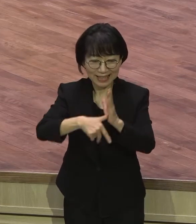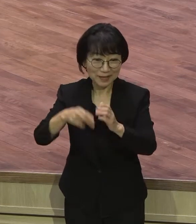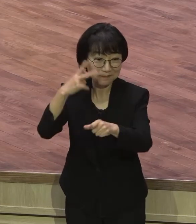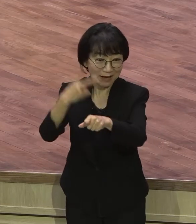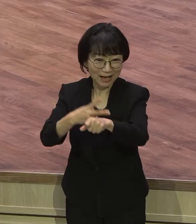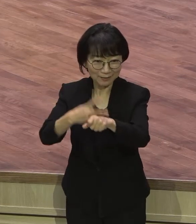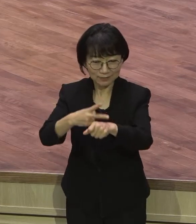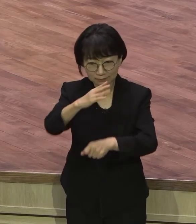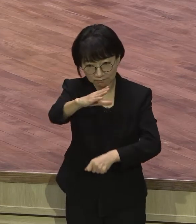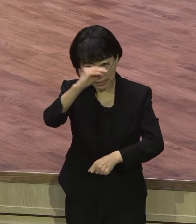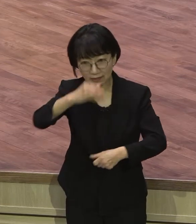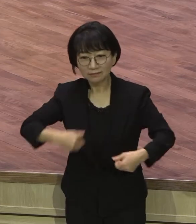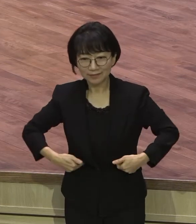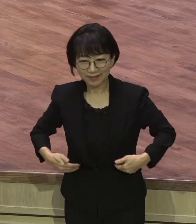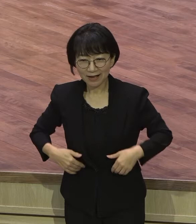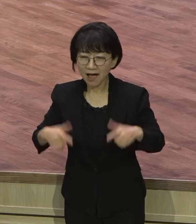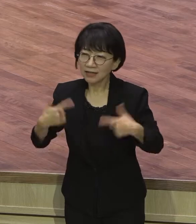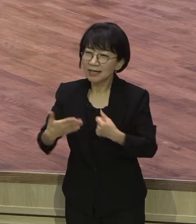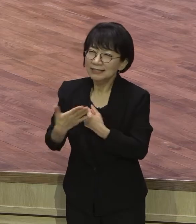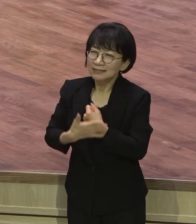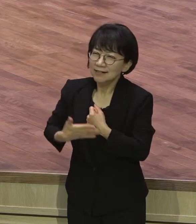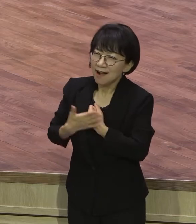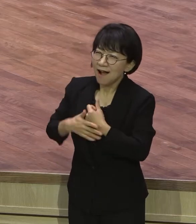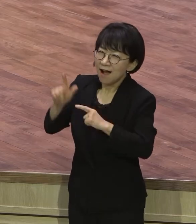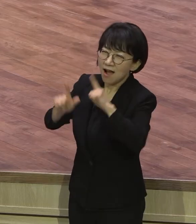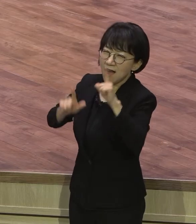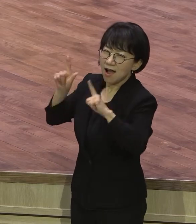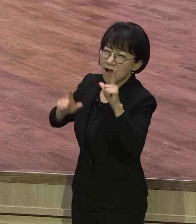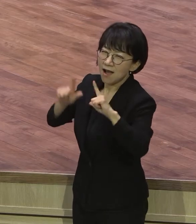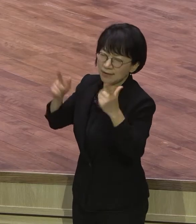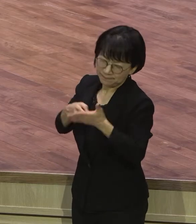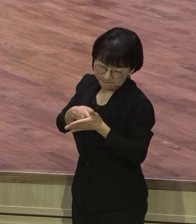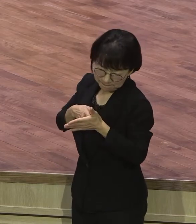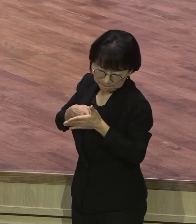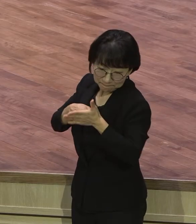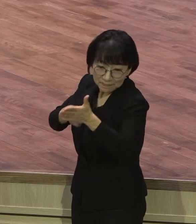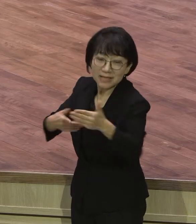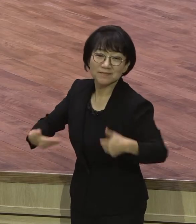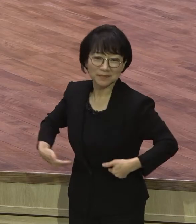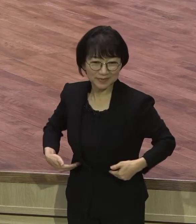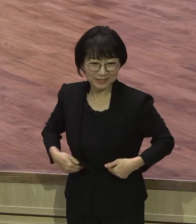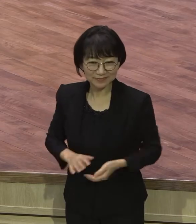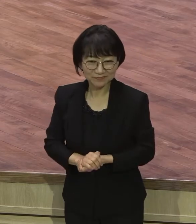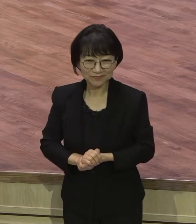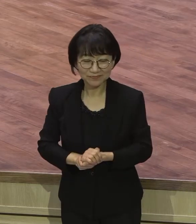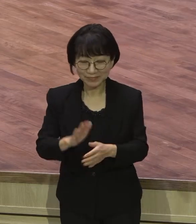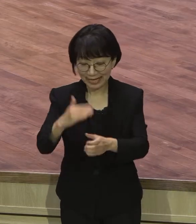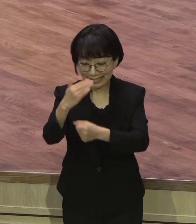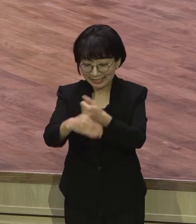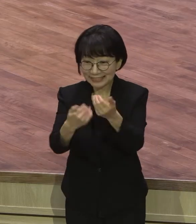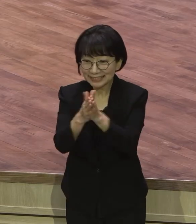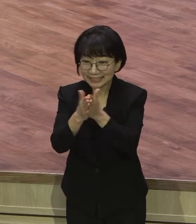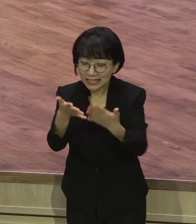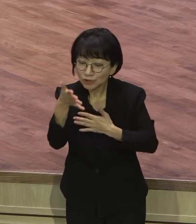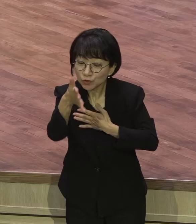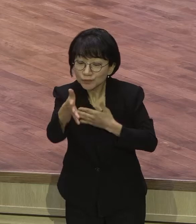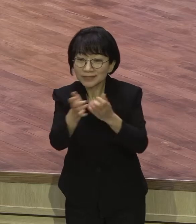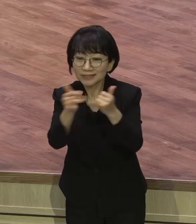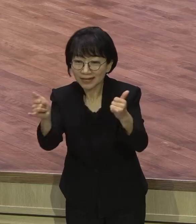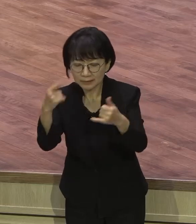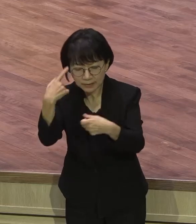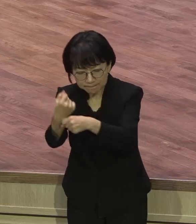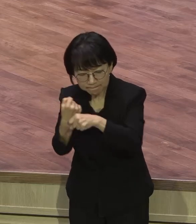모드가 지속돼야 돼요. 늘 은혜 모드가 지속돼요. 한 성경학자가 성경에 대해서 연구를 하면서 이런 결론